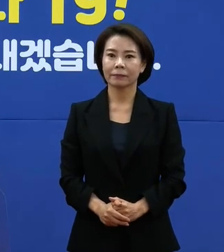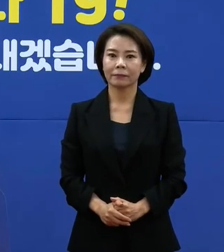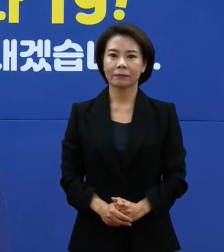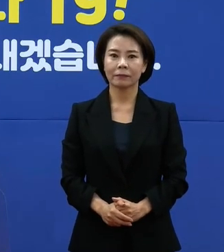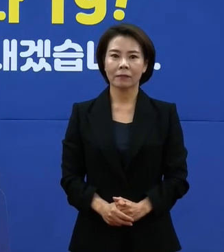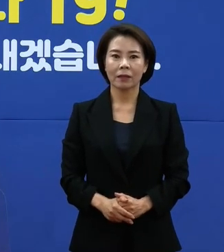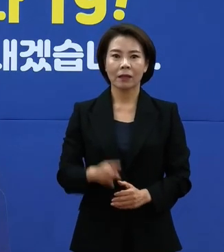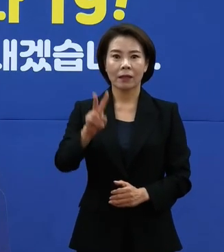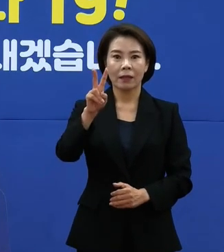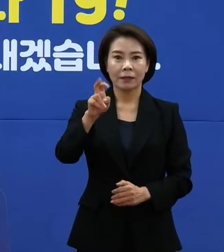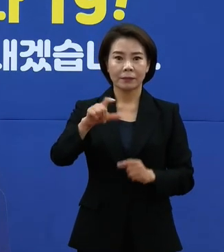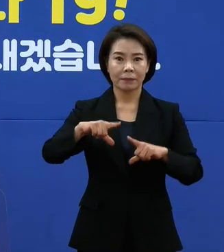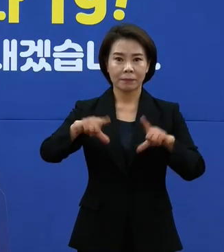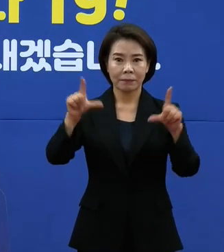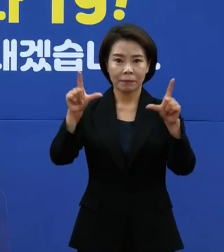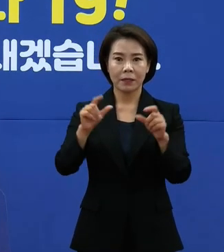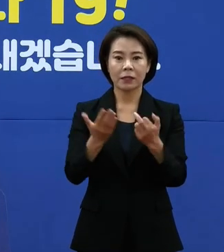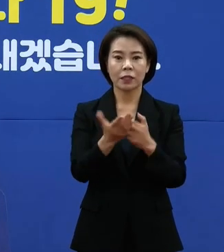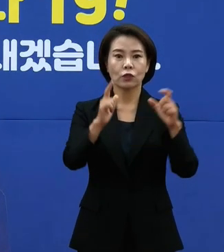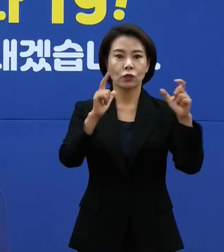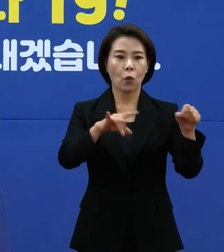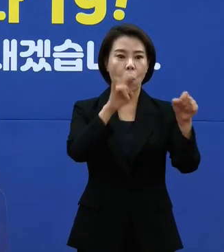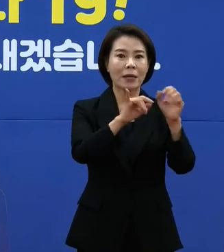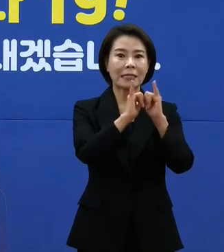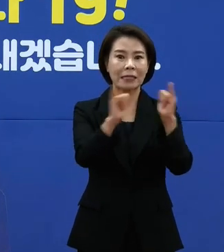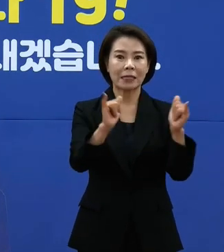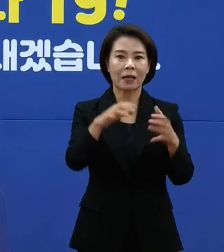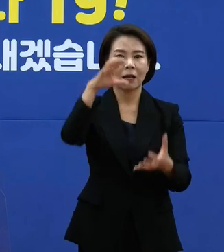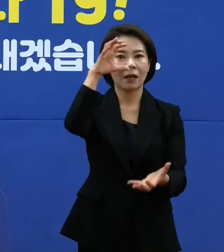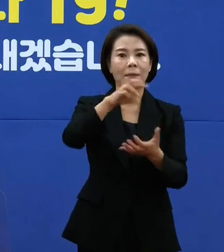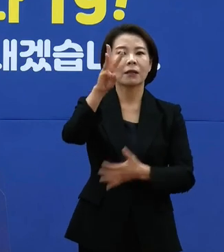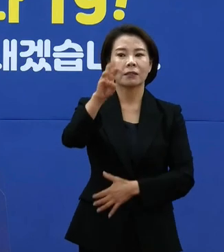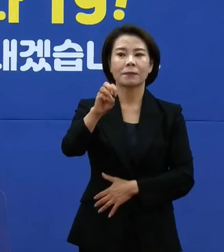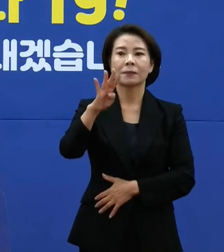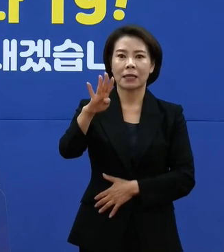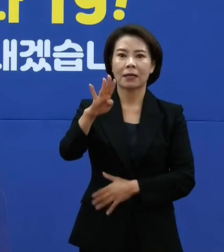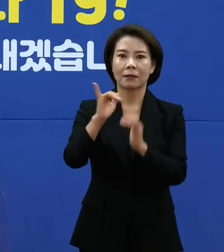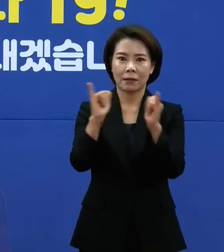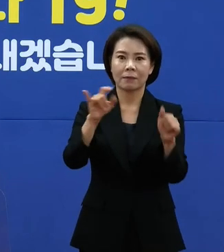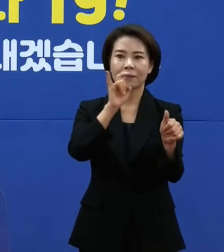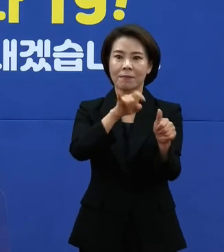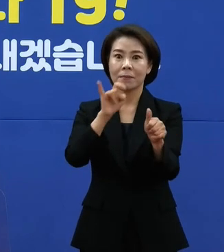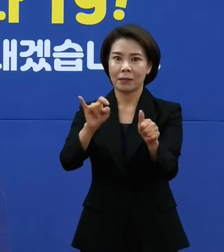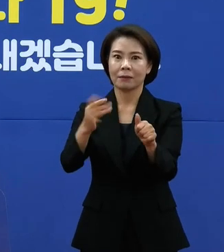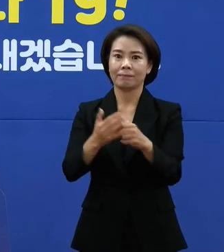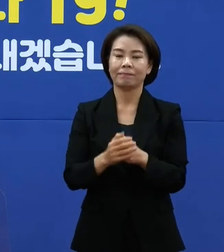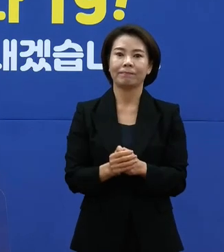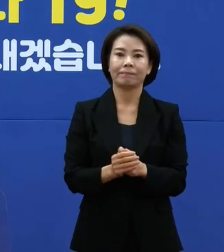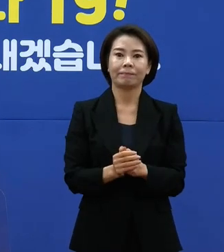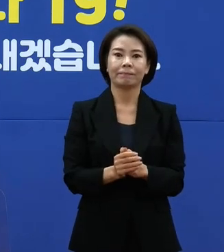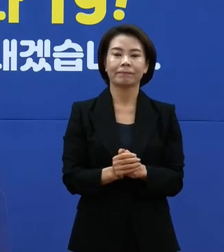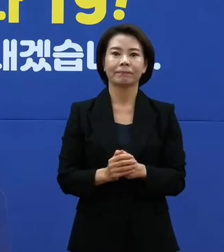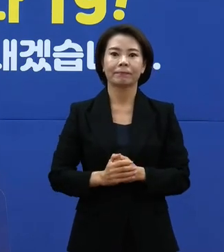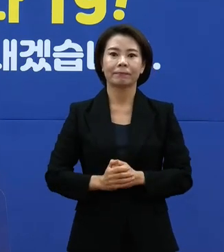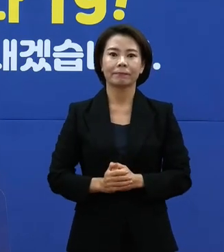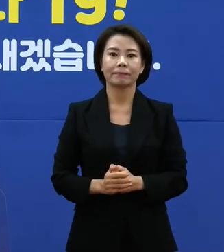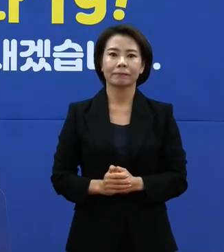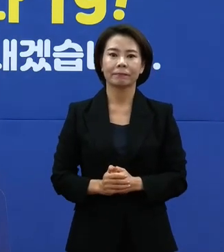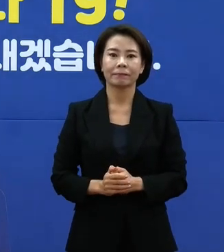20일 제주 지역 코로나19 확진자는 총 34명이 발생되었습니다. 내용을